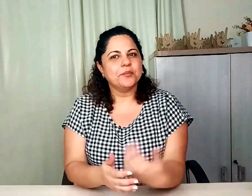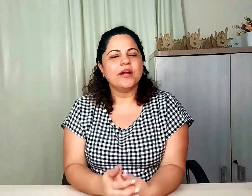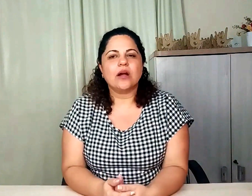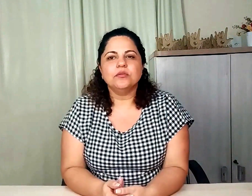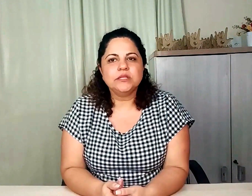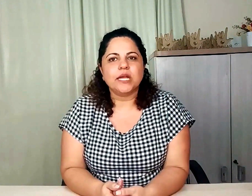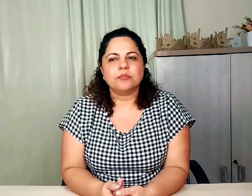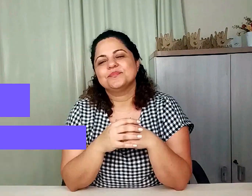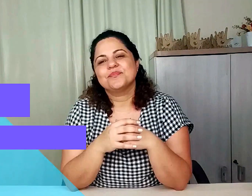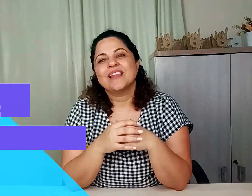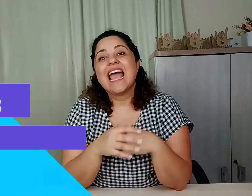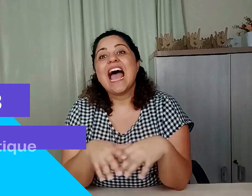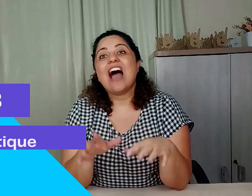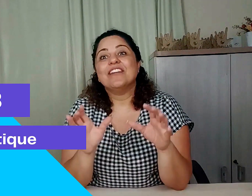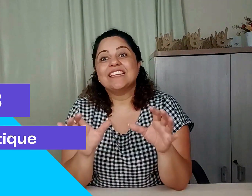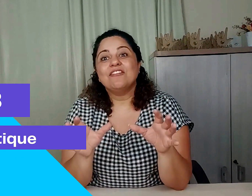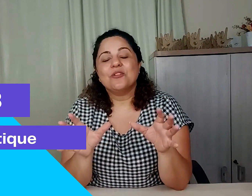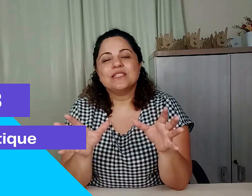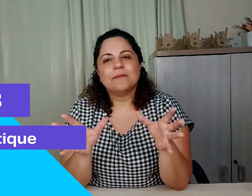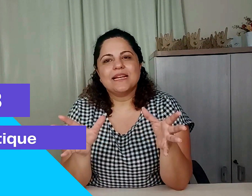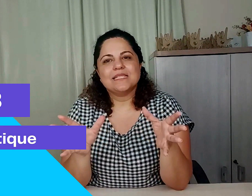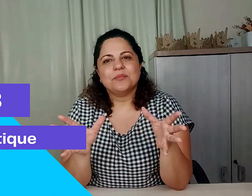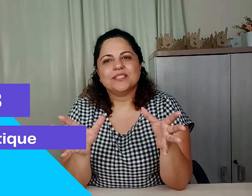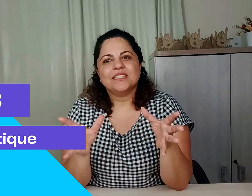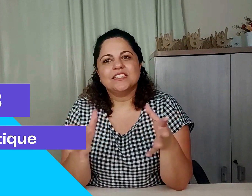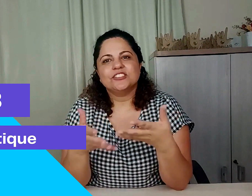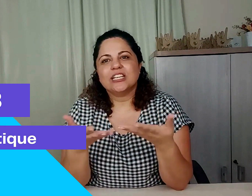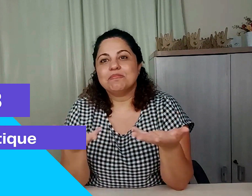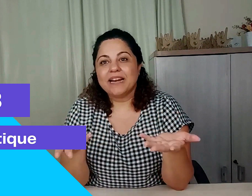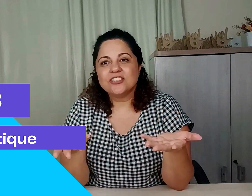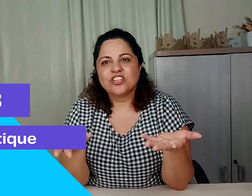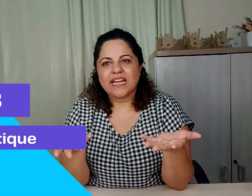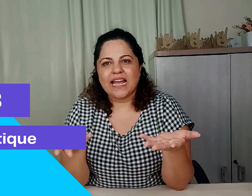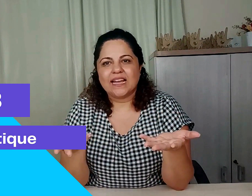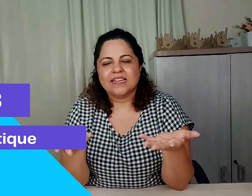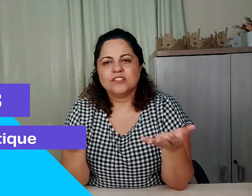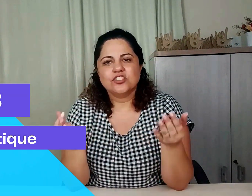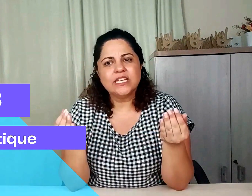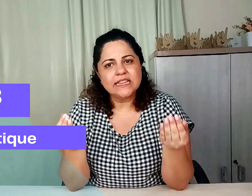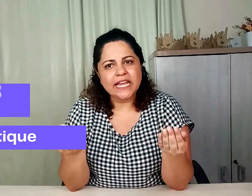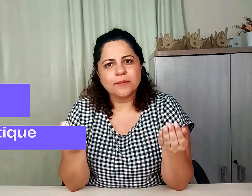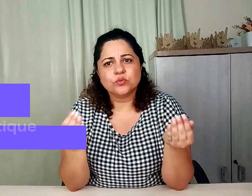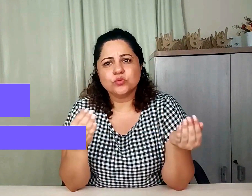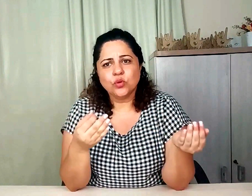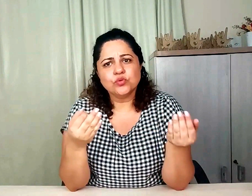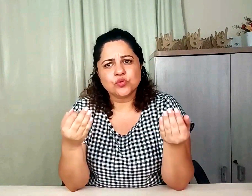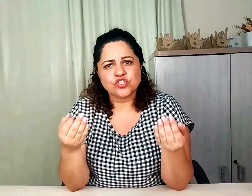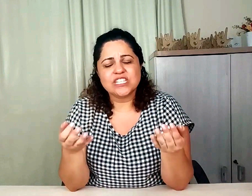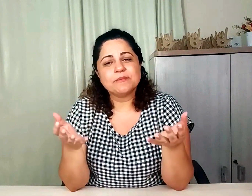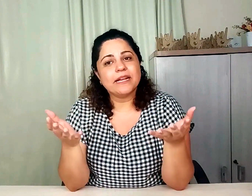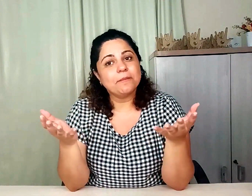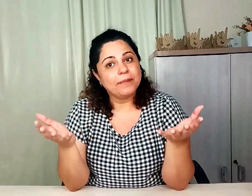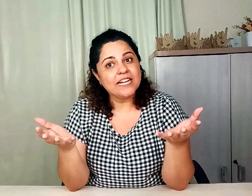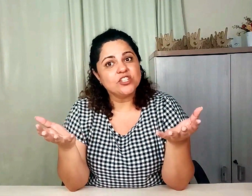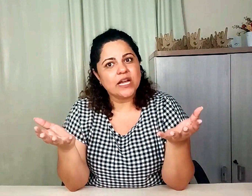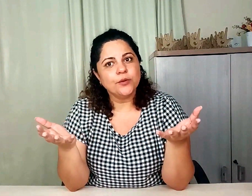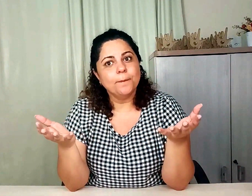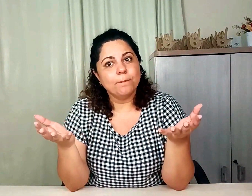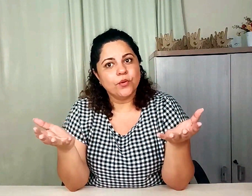aprimorar com o tempo. A oitava coisa mais importante é praticar. Tire tempo todos os dias para praticar um